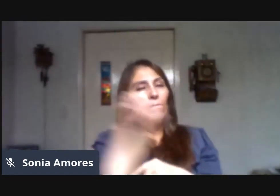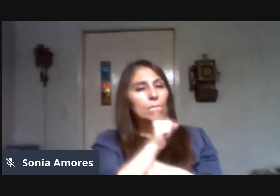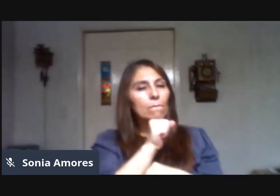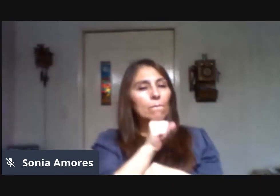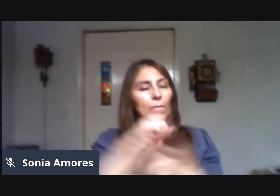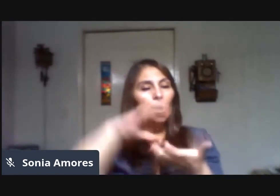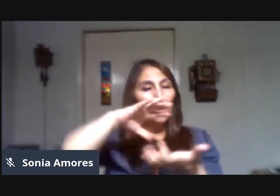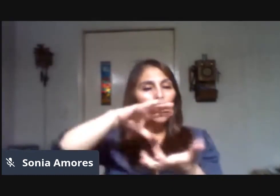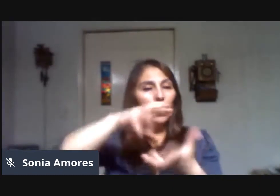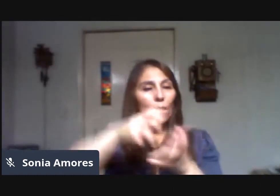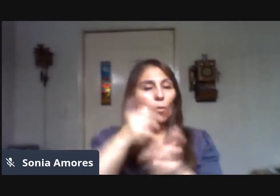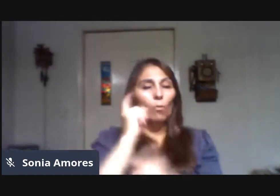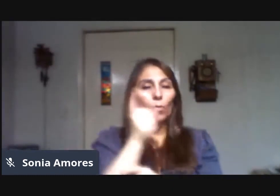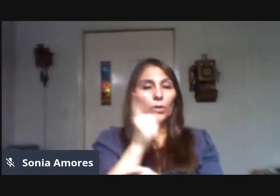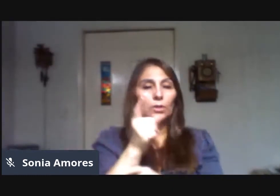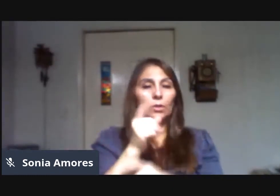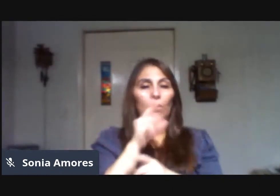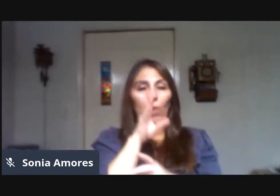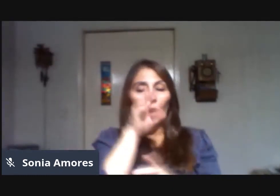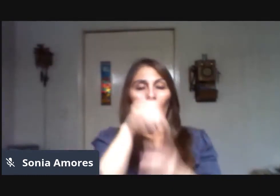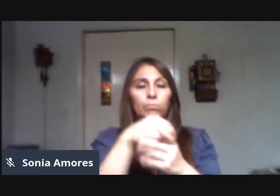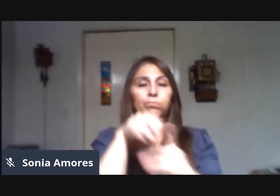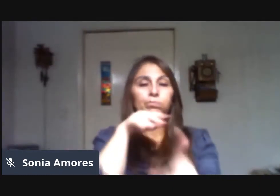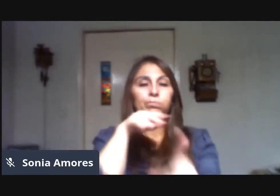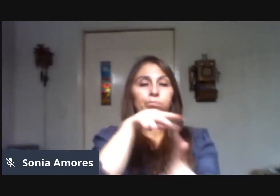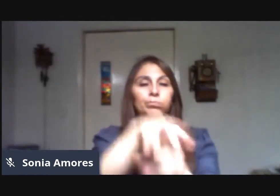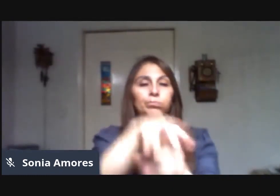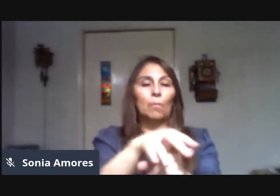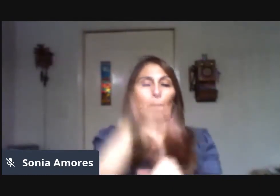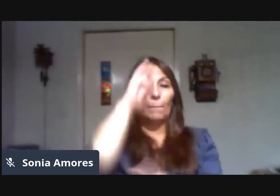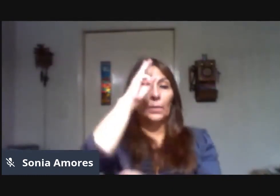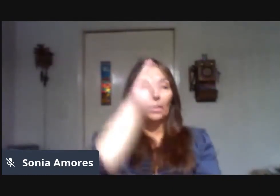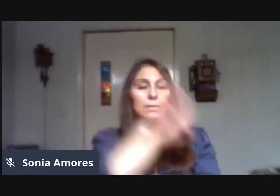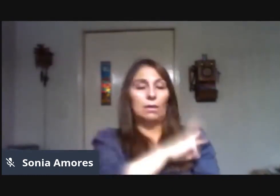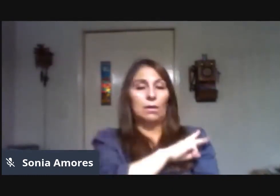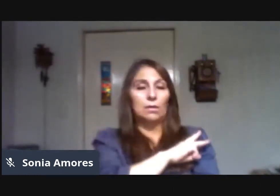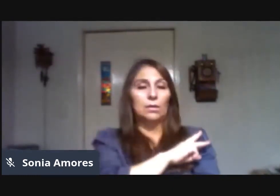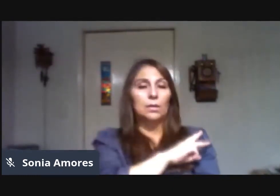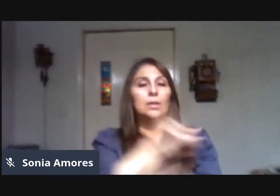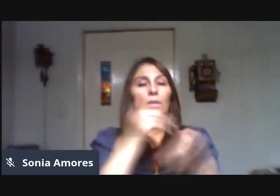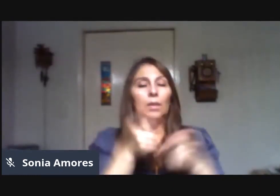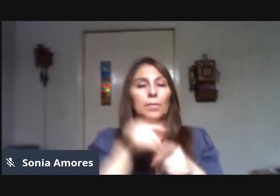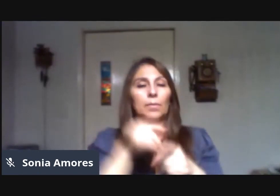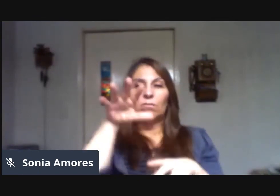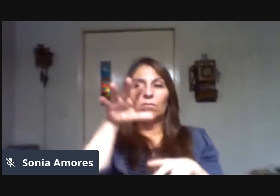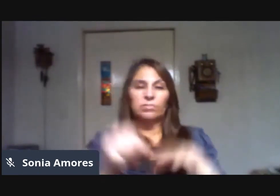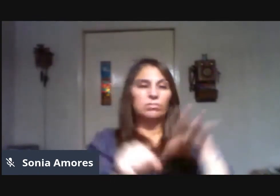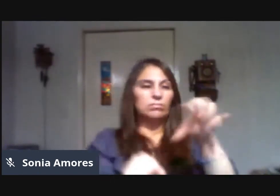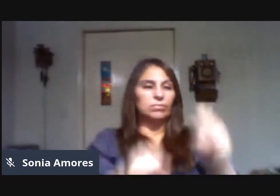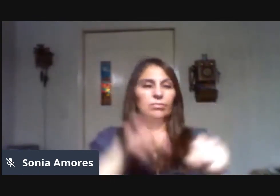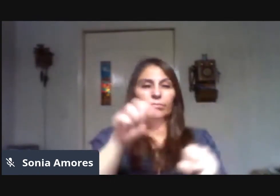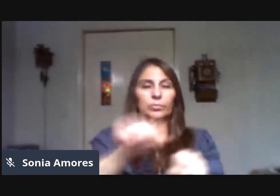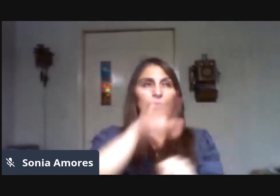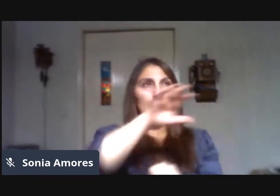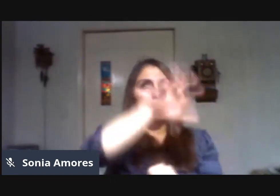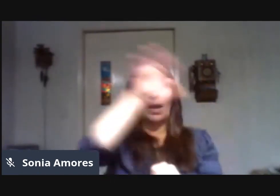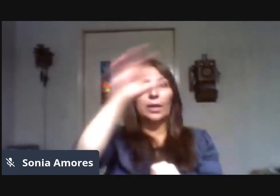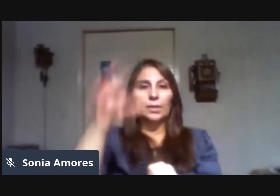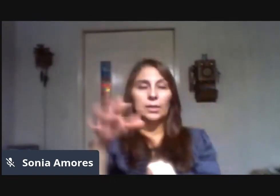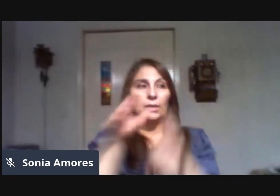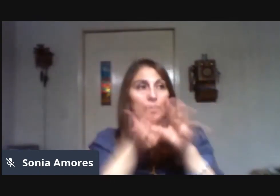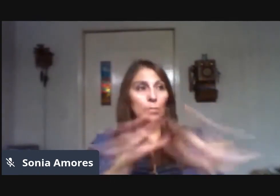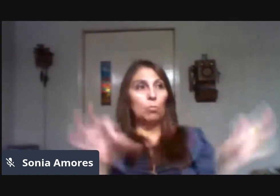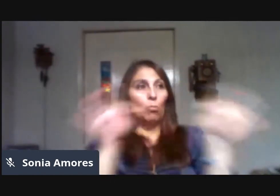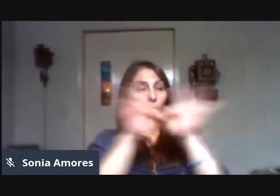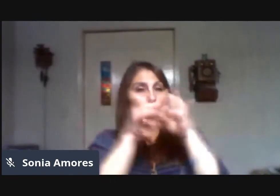geopolítica, de la intervención militar y la amenaza frente a la apropiación de países estratégicos. Recuerden que tuvimos un